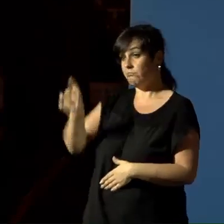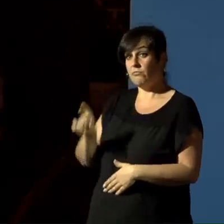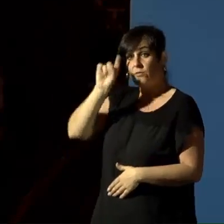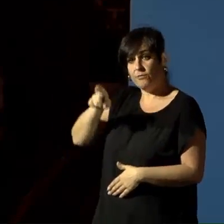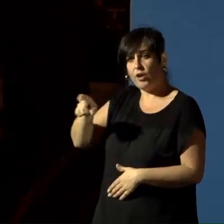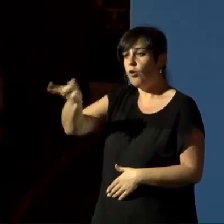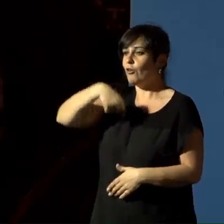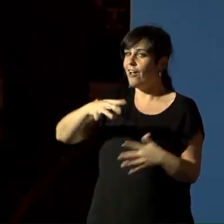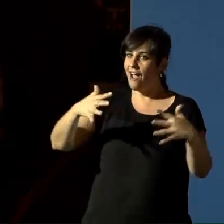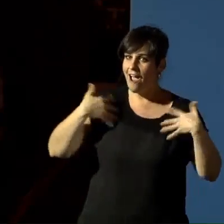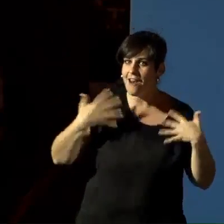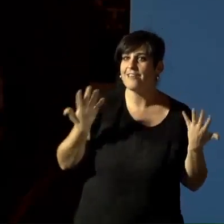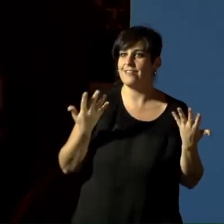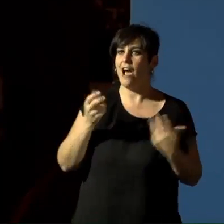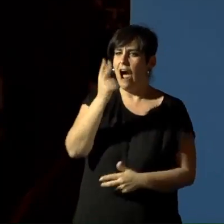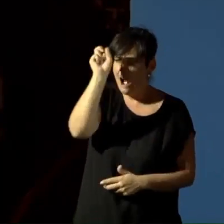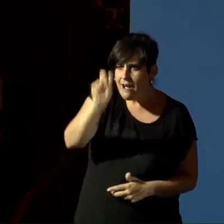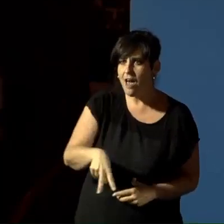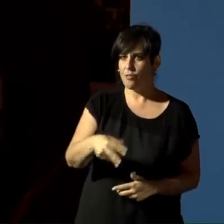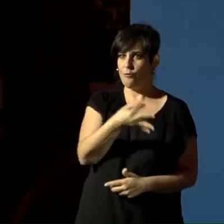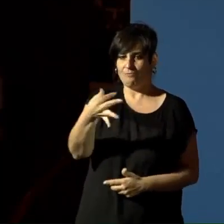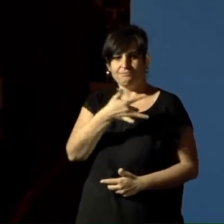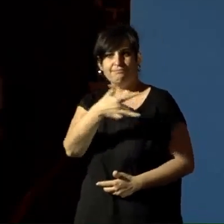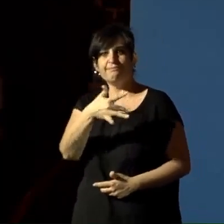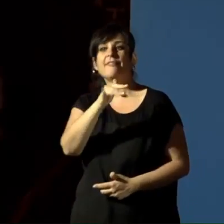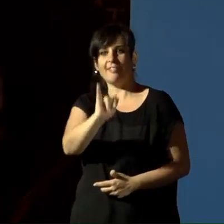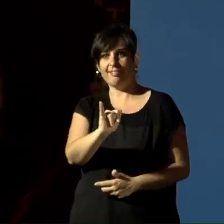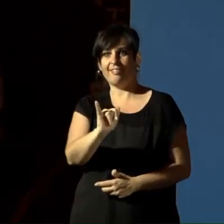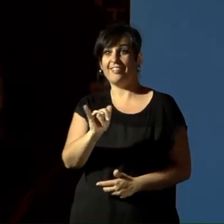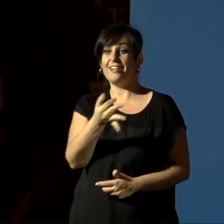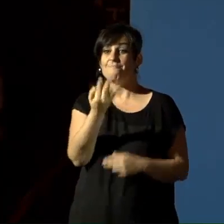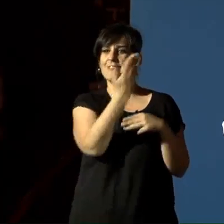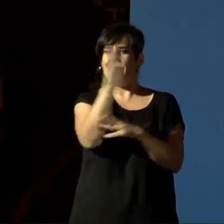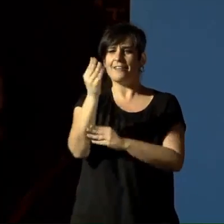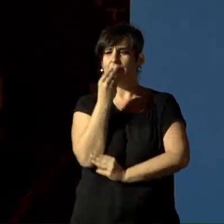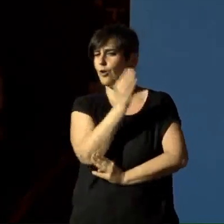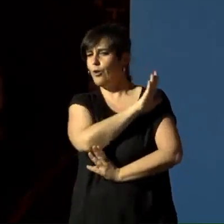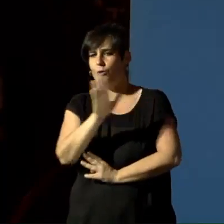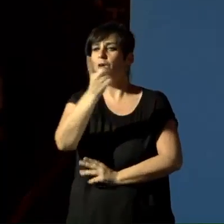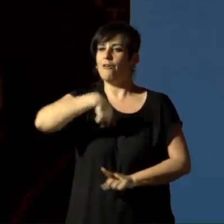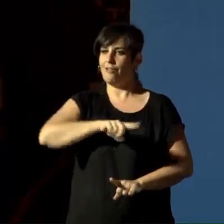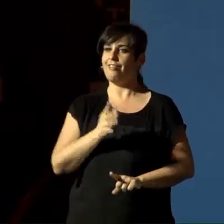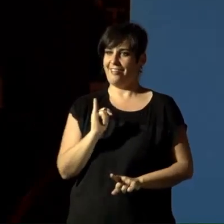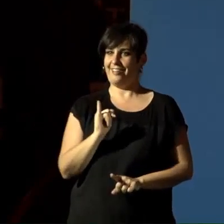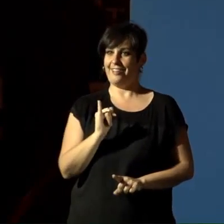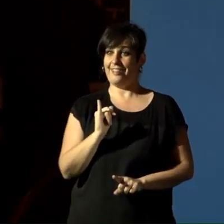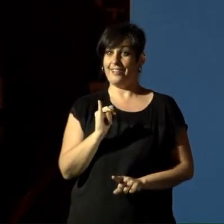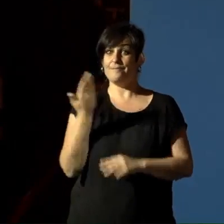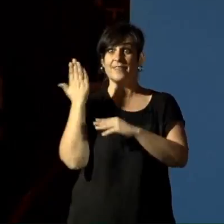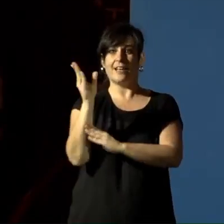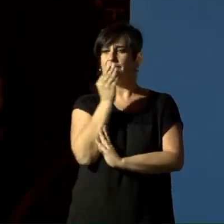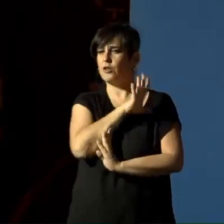temos alegría, temos razón, temos corazón, temos os mellores candidatos, o mellor candidato, coñezo por a